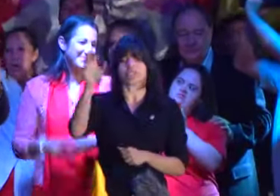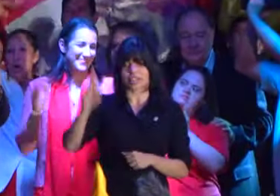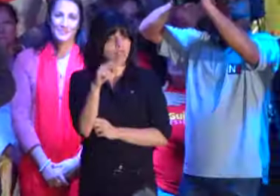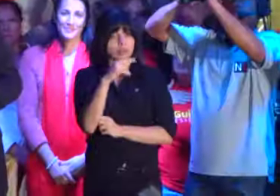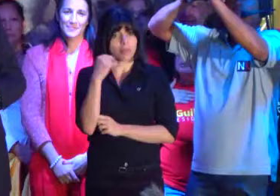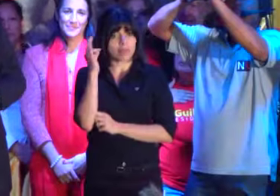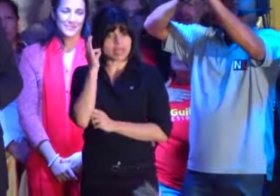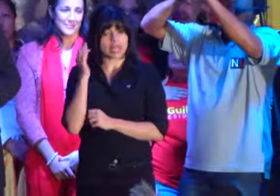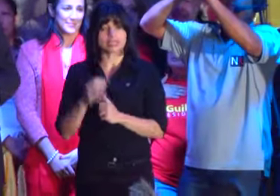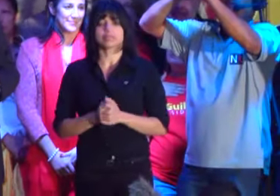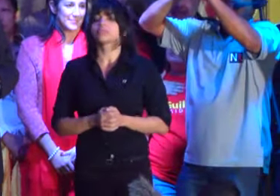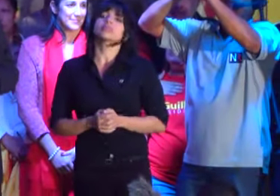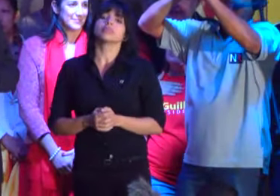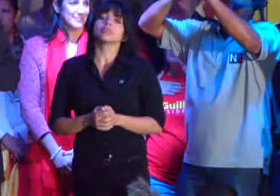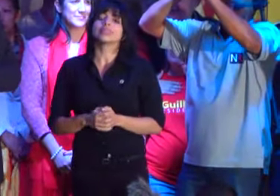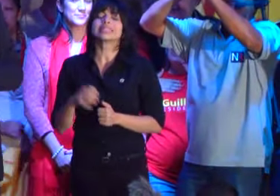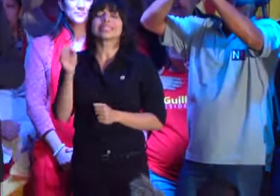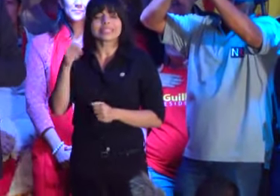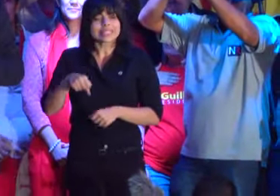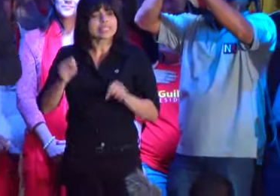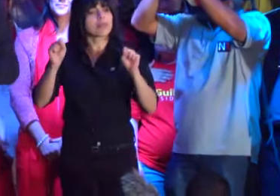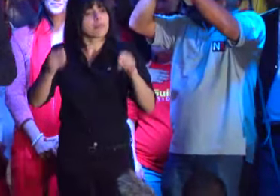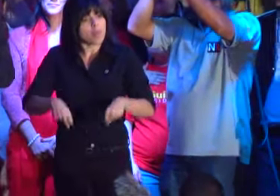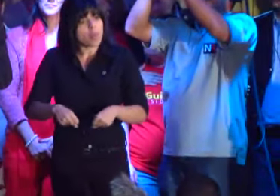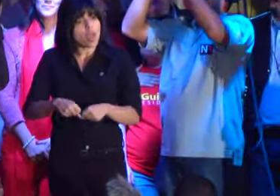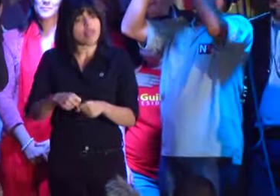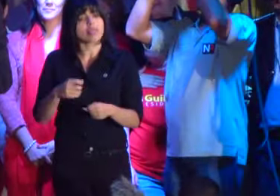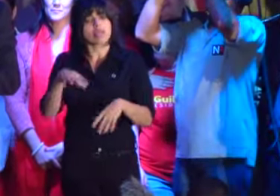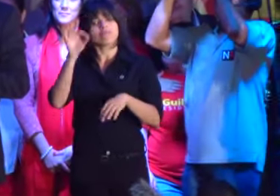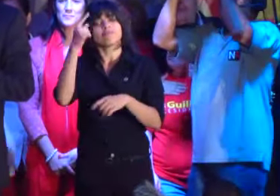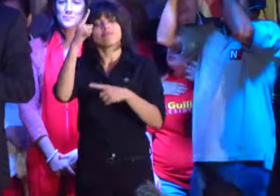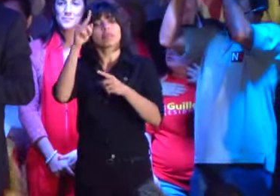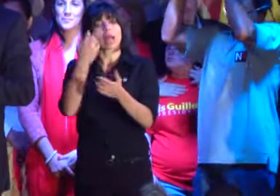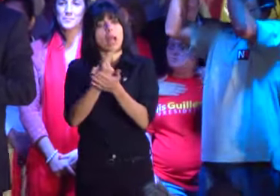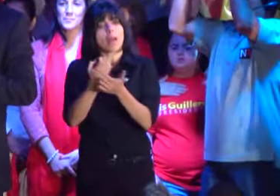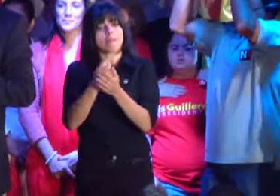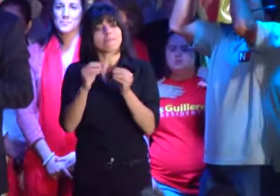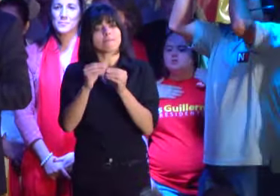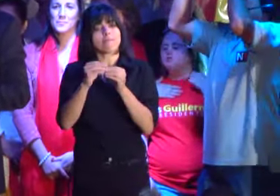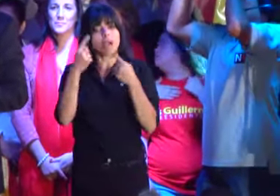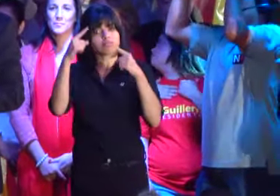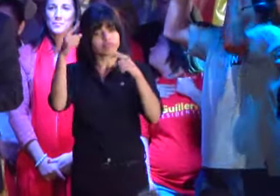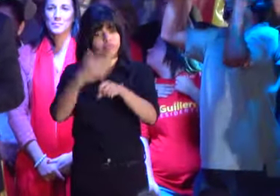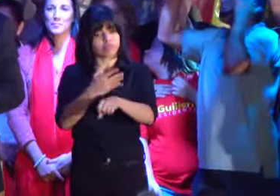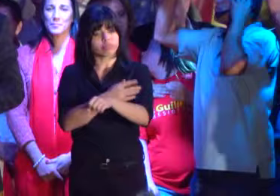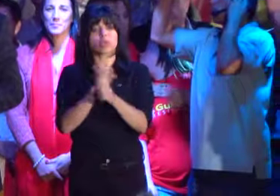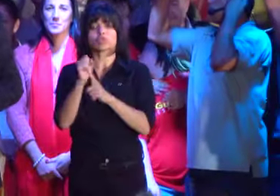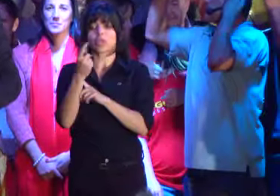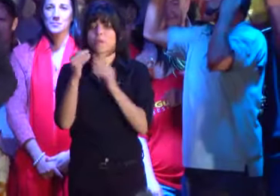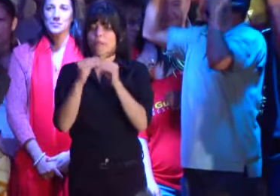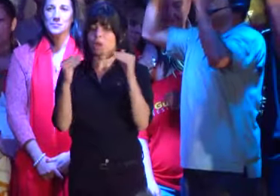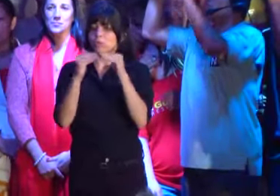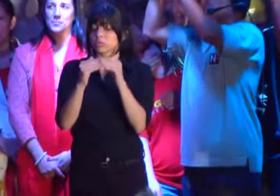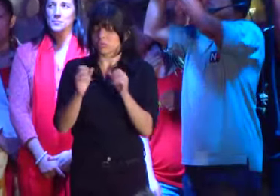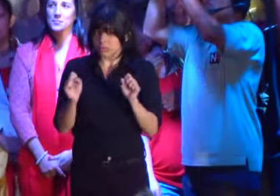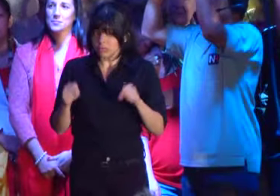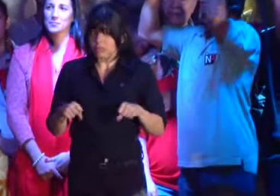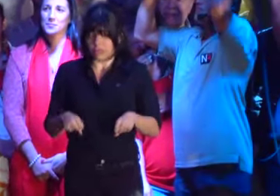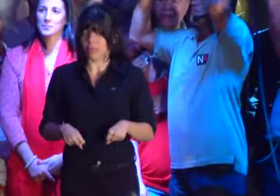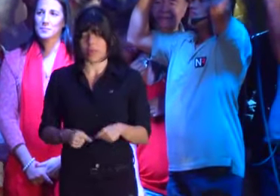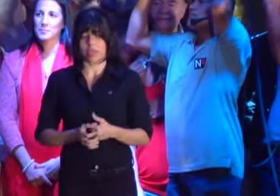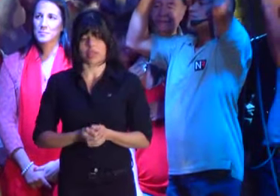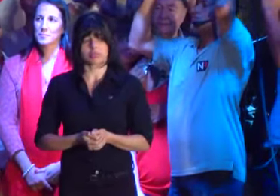Rica. Sí se puede tener una economía más próspera y una sociedad más justa. Sí se